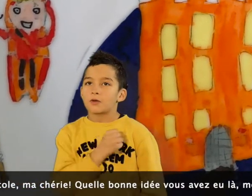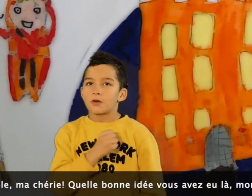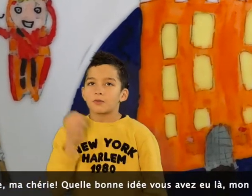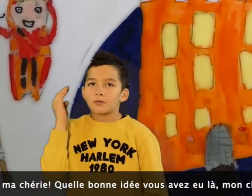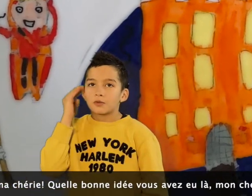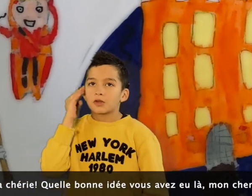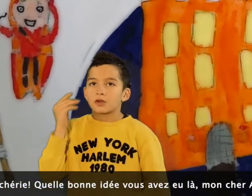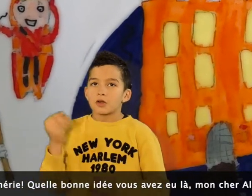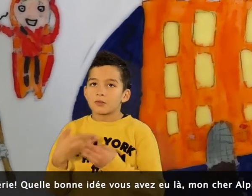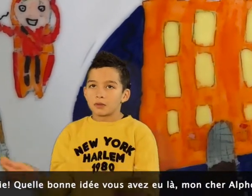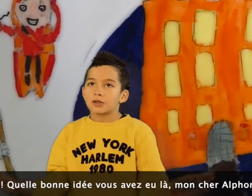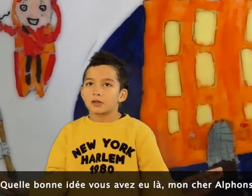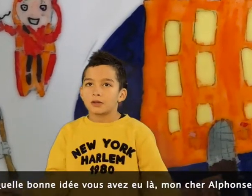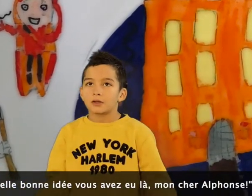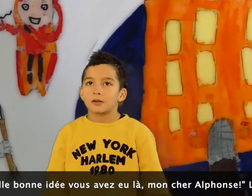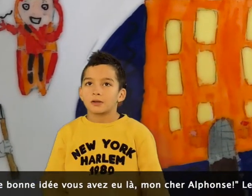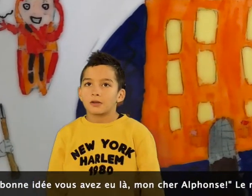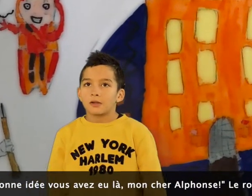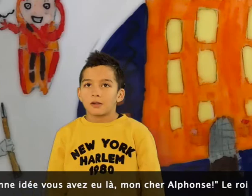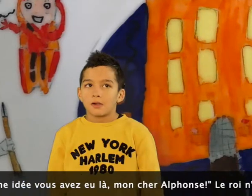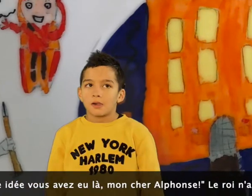Quelle bonne idée vous avez eue là, mon cher Alphonse.